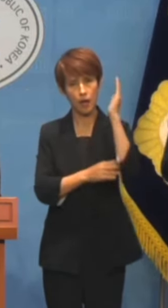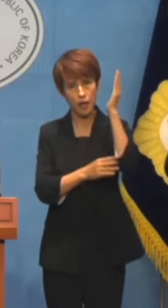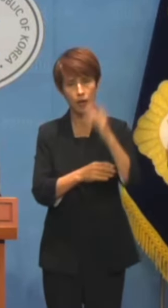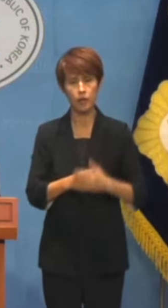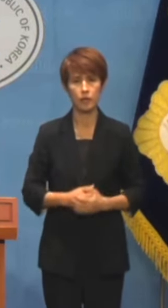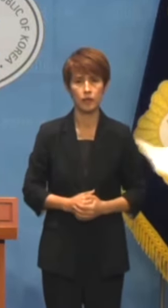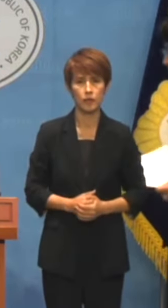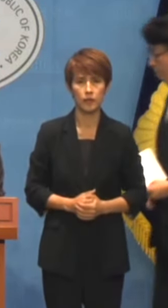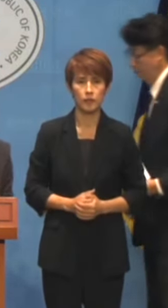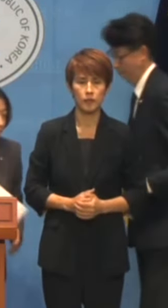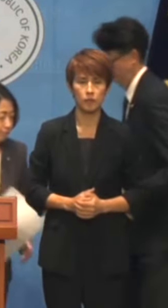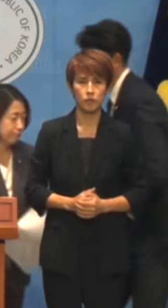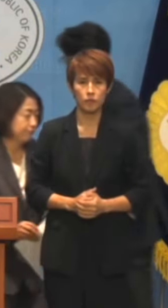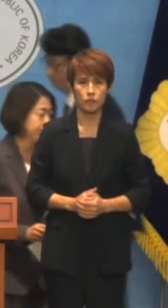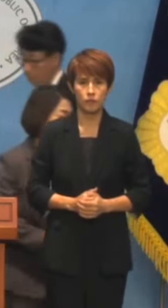회피하고 있다.